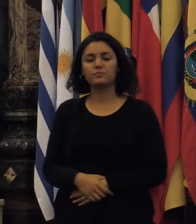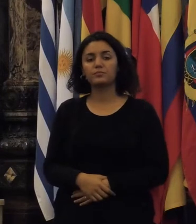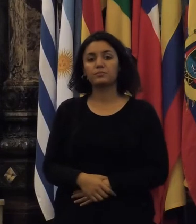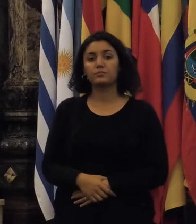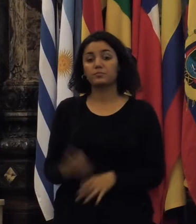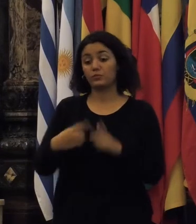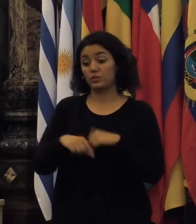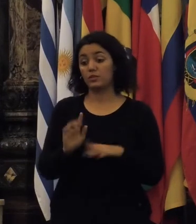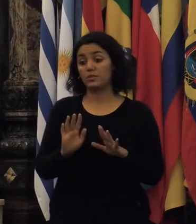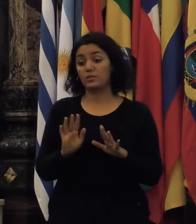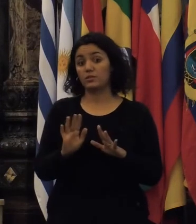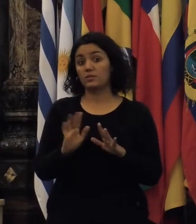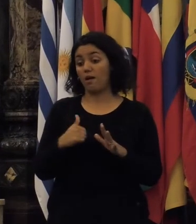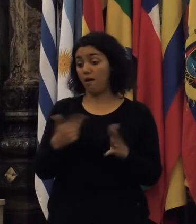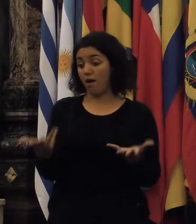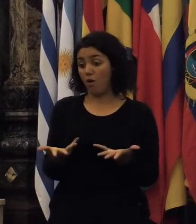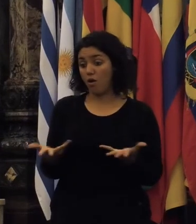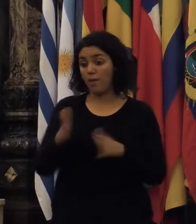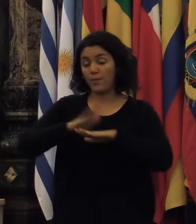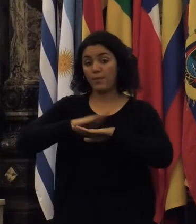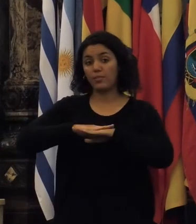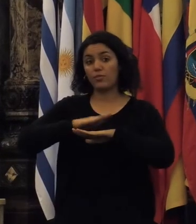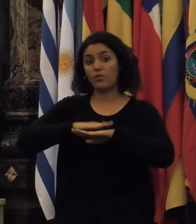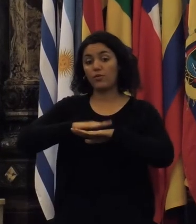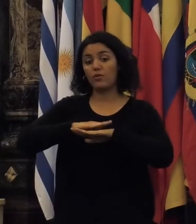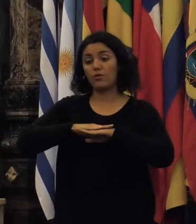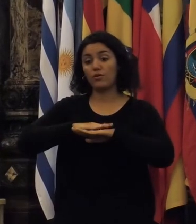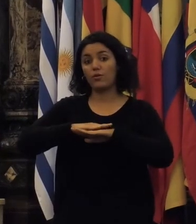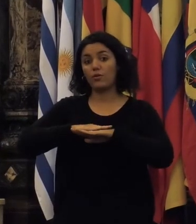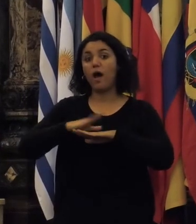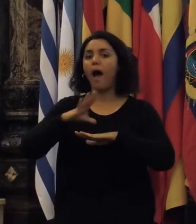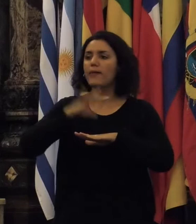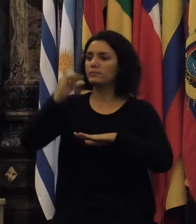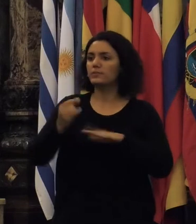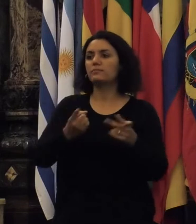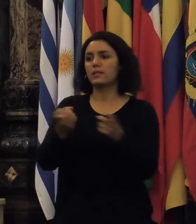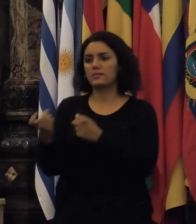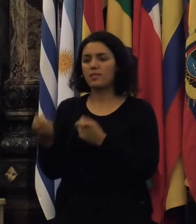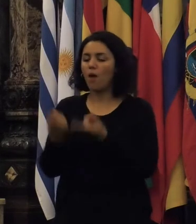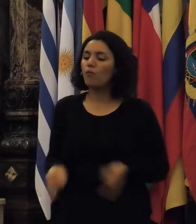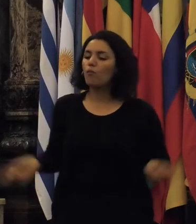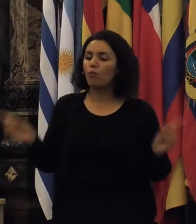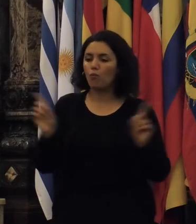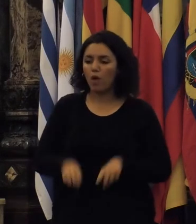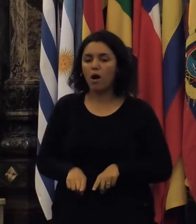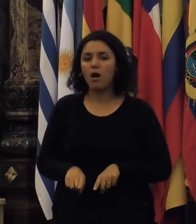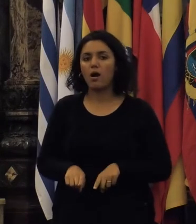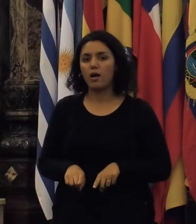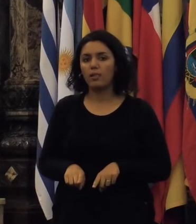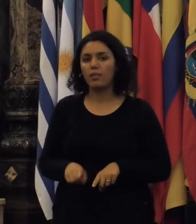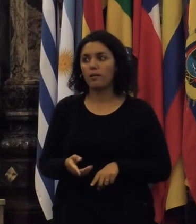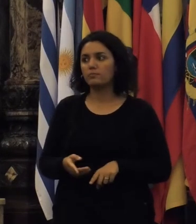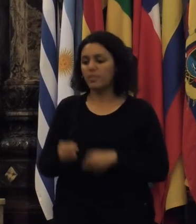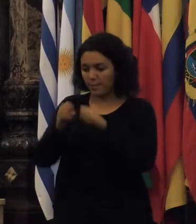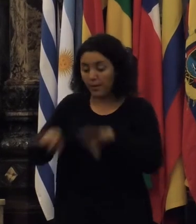Entonces, fíjense que estamos en un momento en el cual tenemos la necesidad de recuperar si se ha perdido